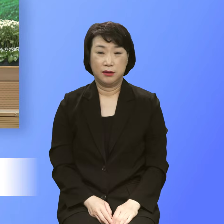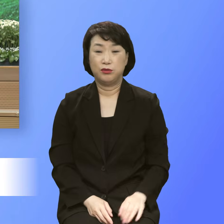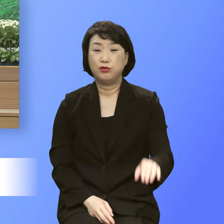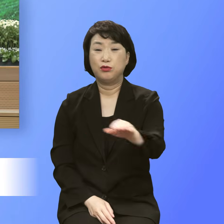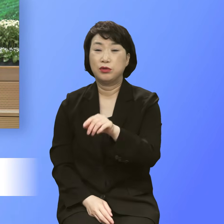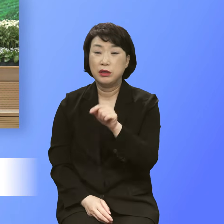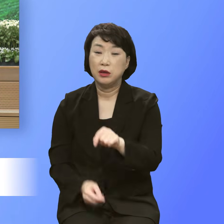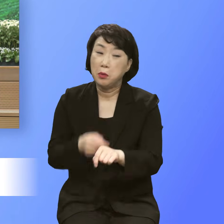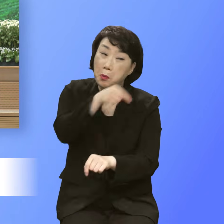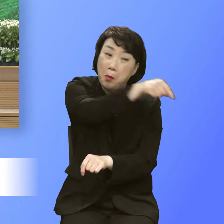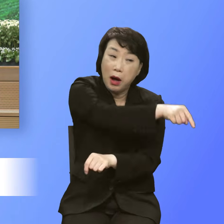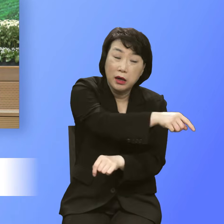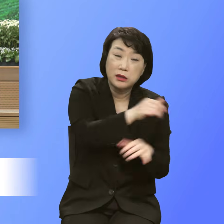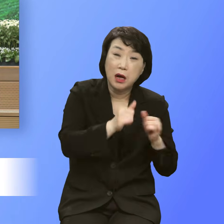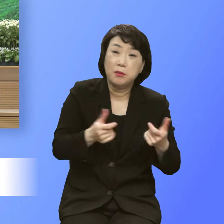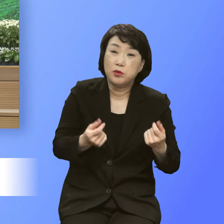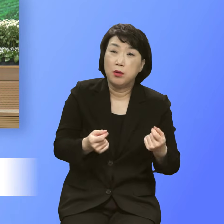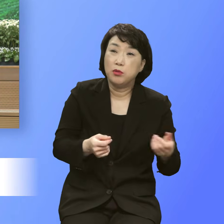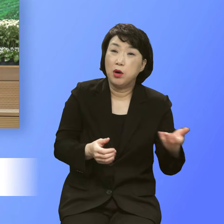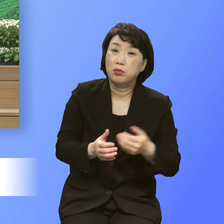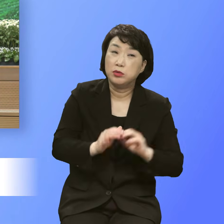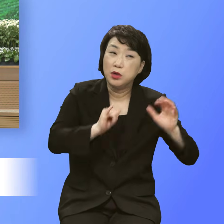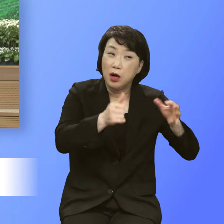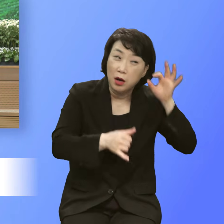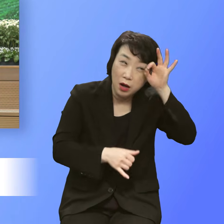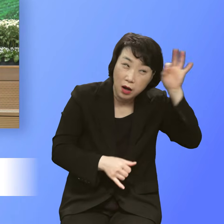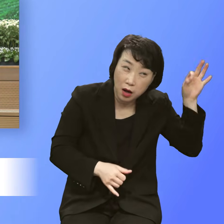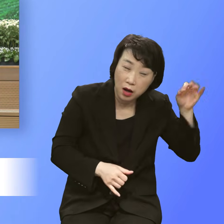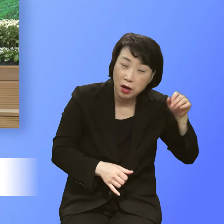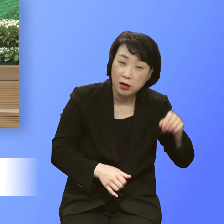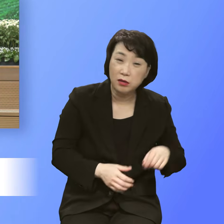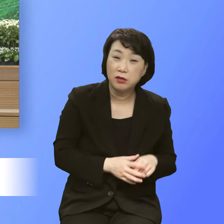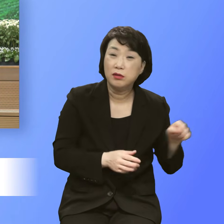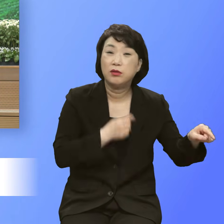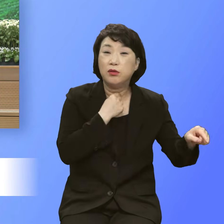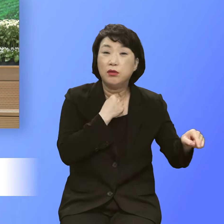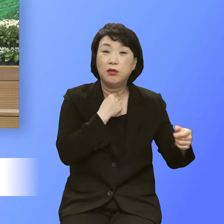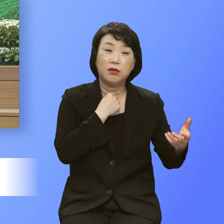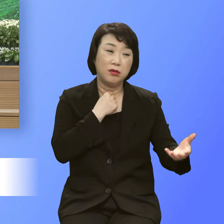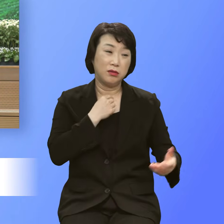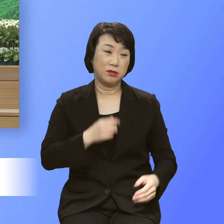우리는 그 밖에 있는 사람처럼 세상에 떡을 선할까?